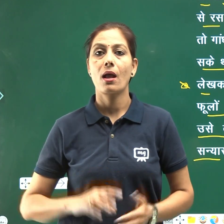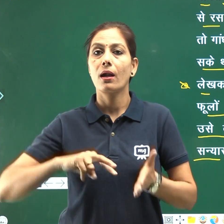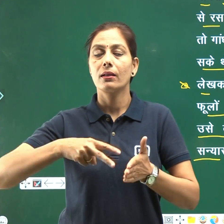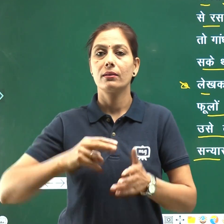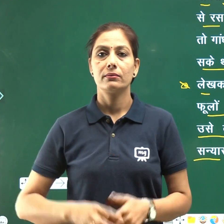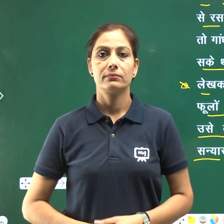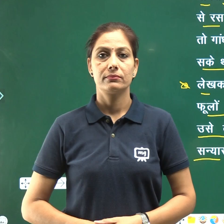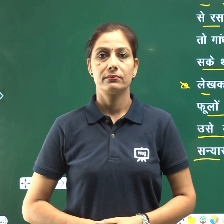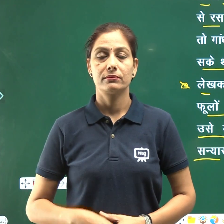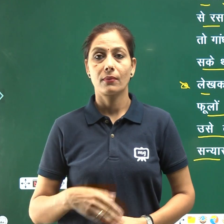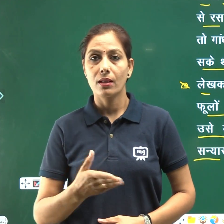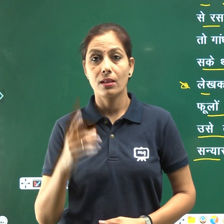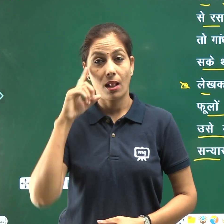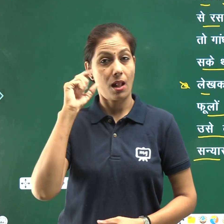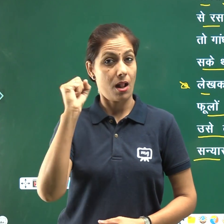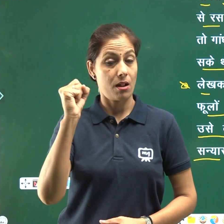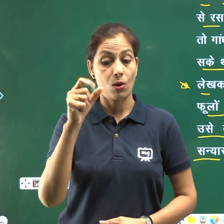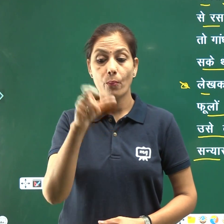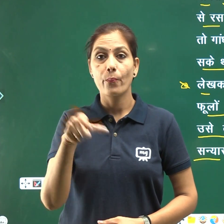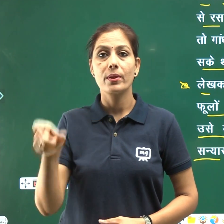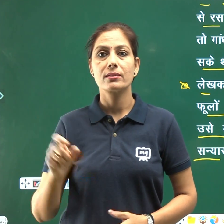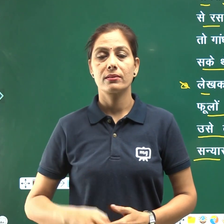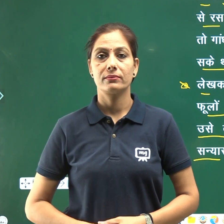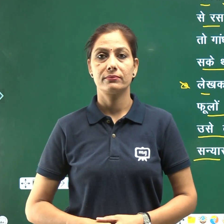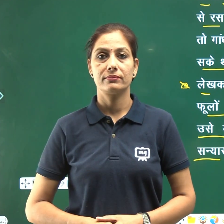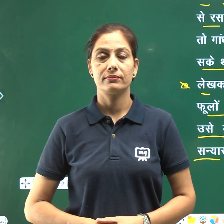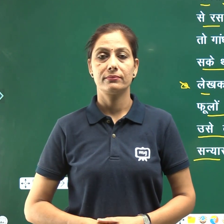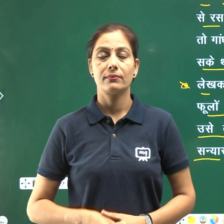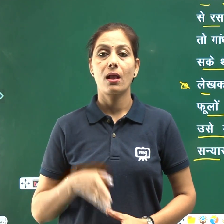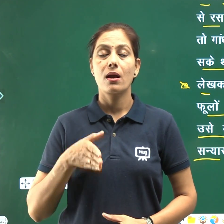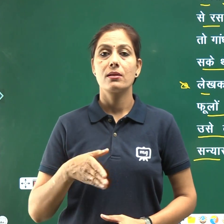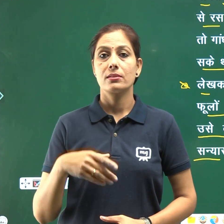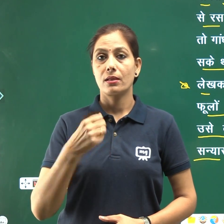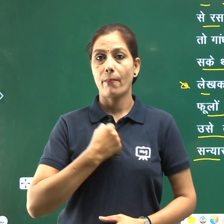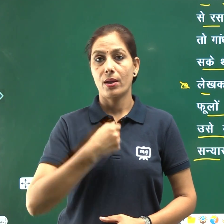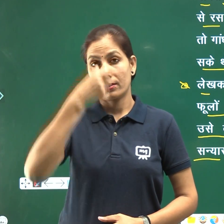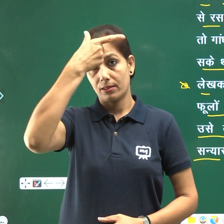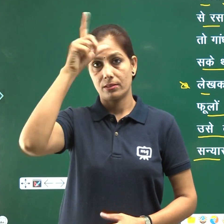अर्थात ऐसे दृढ़ संकल्प वाले लोग आज हमारे देश में